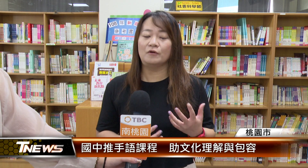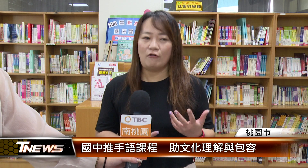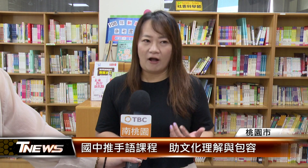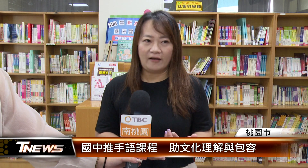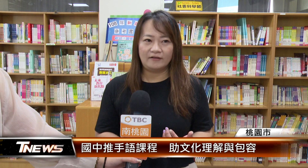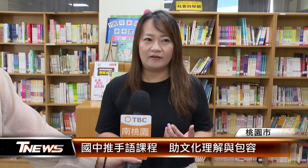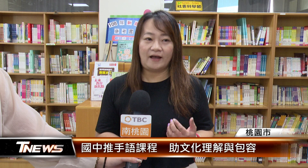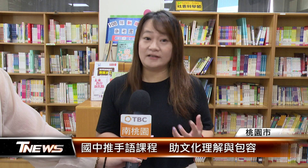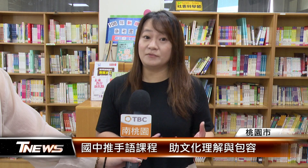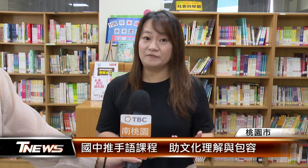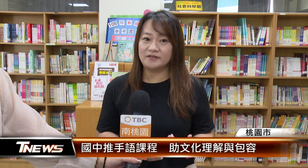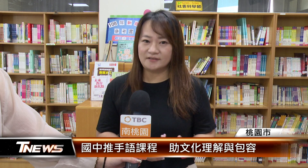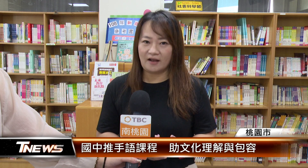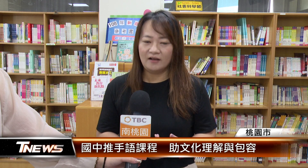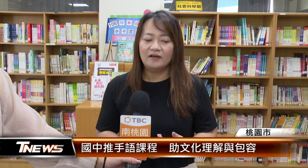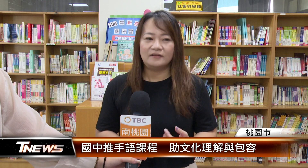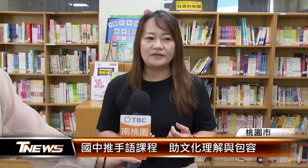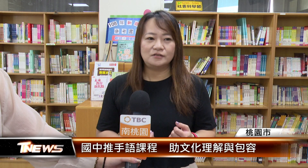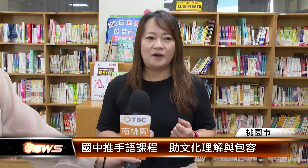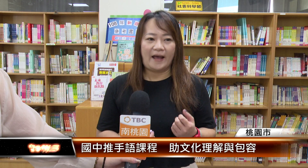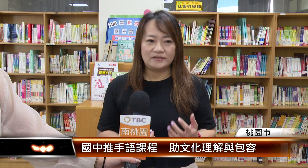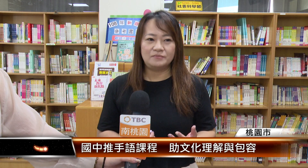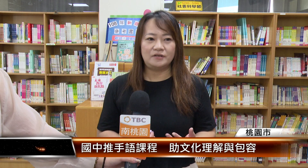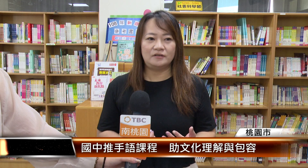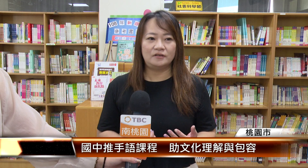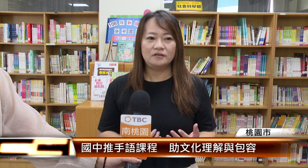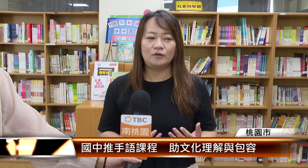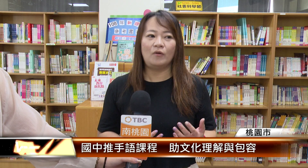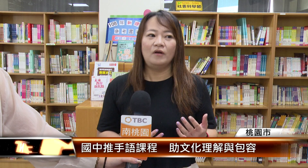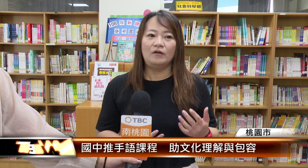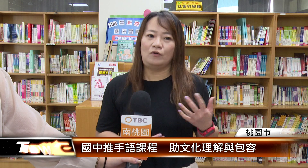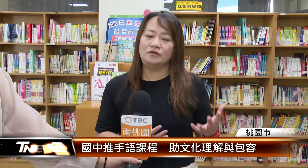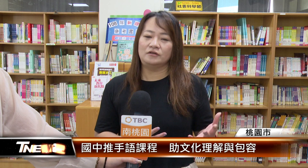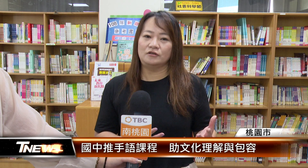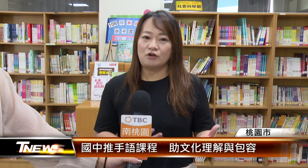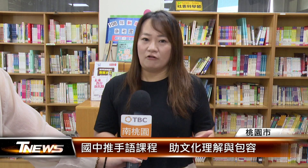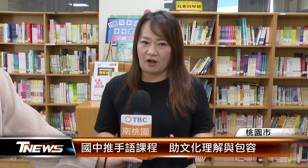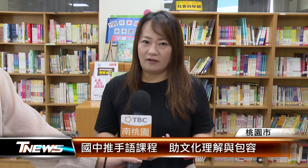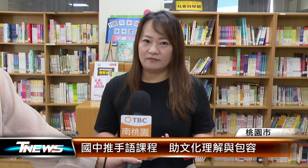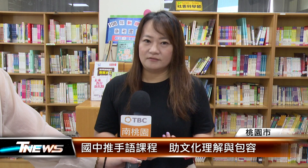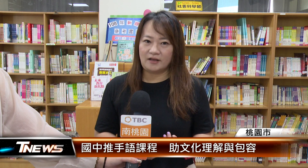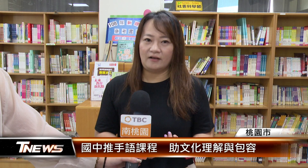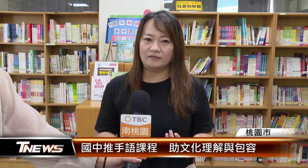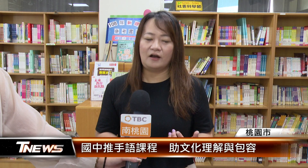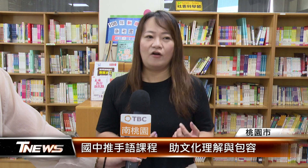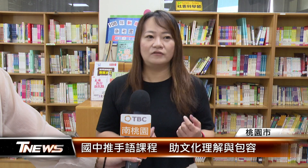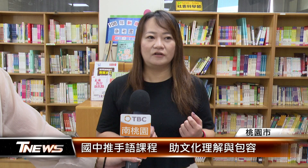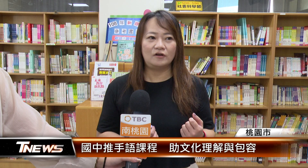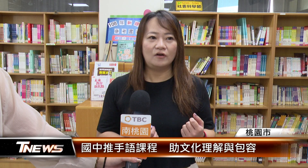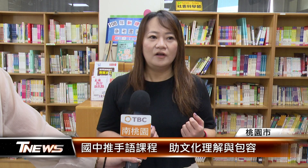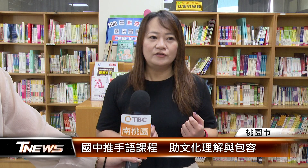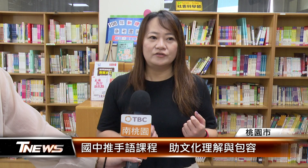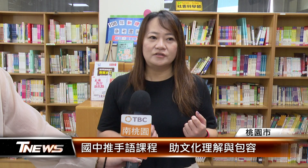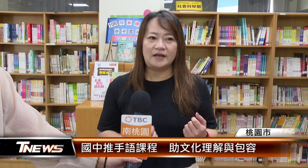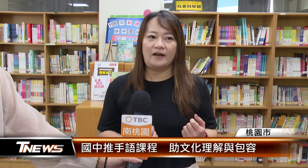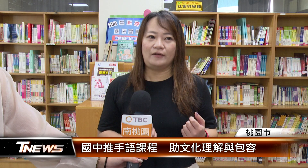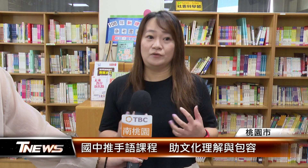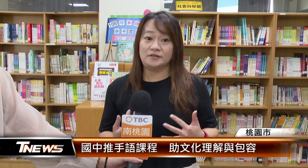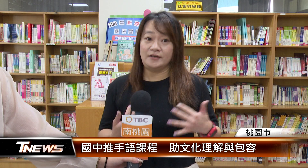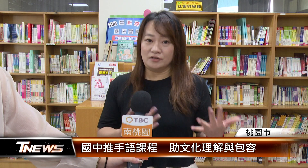化跟孩子们分享，那希望孩子们也能更懂聋人的状况。然后能够就是将来聋人在社